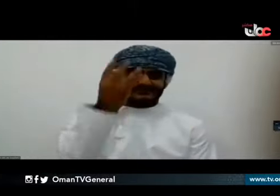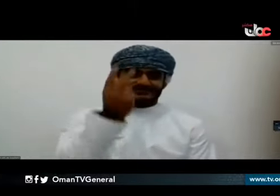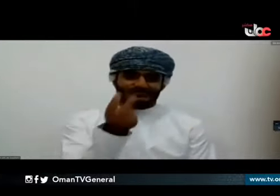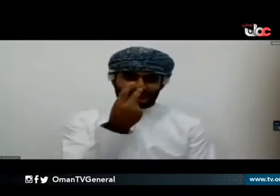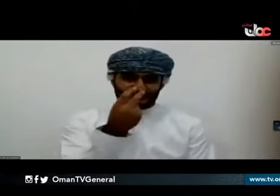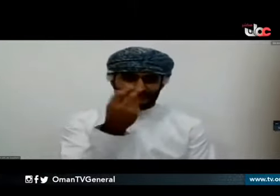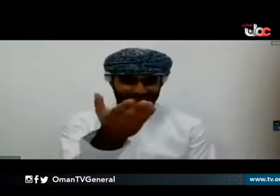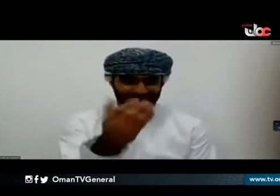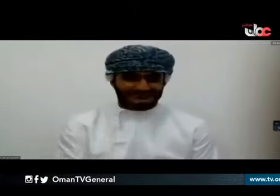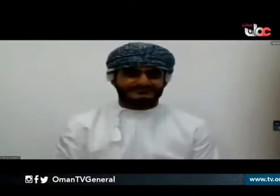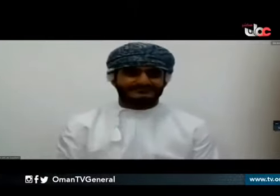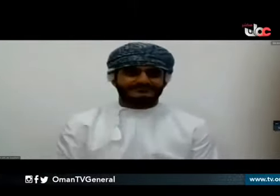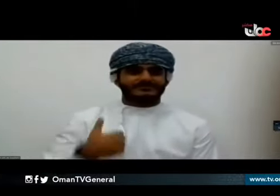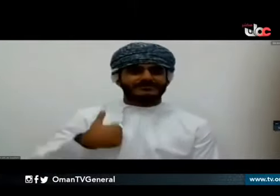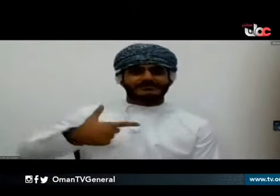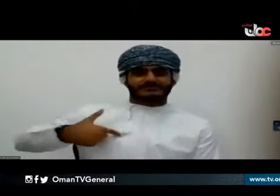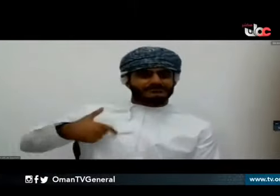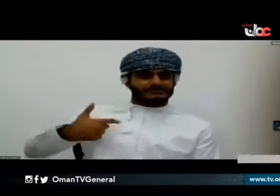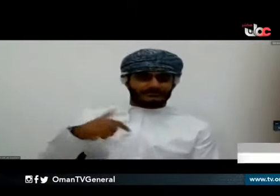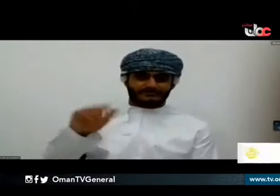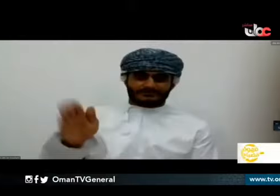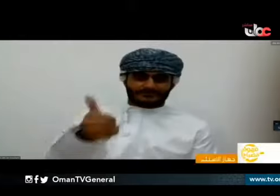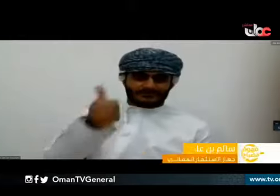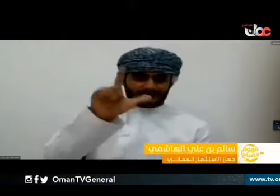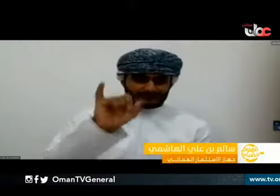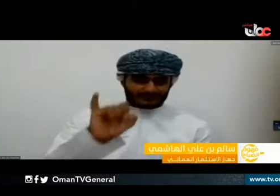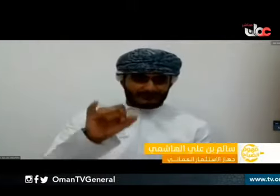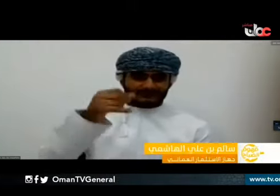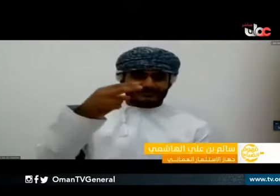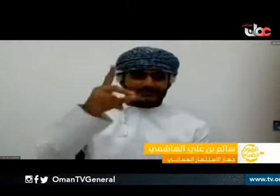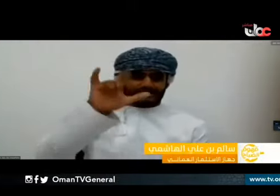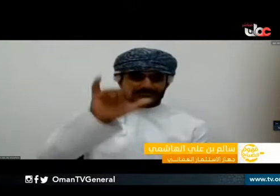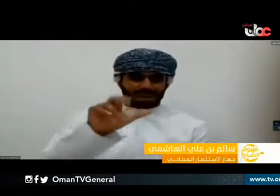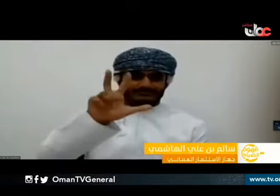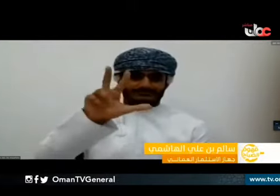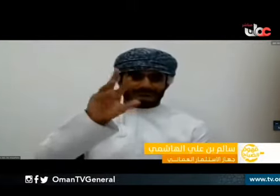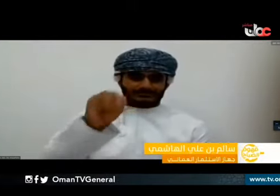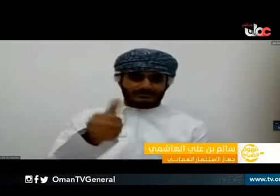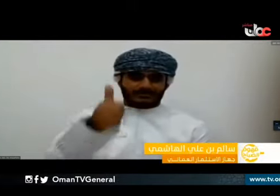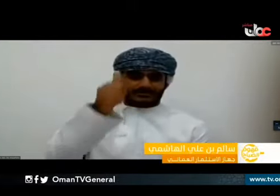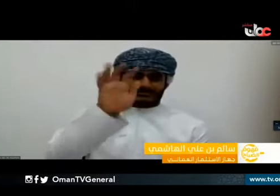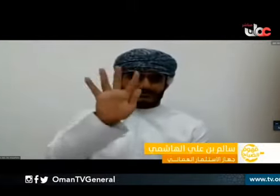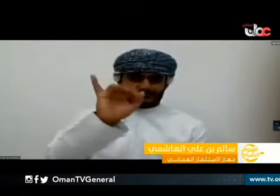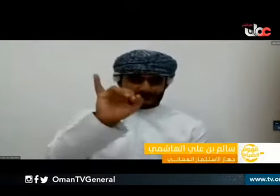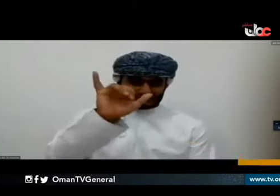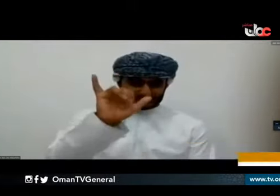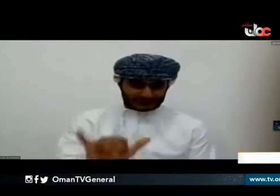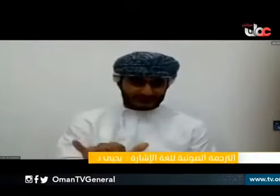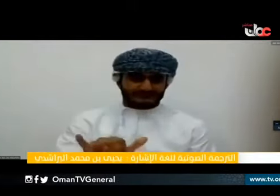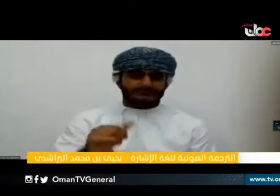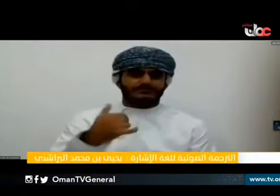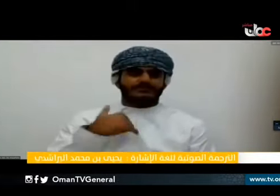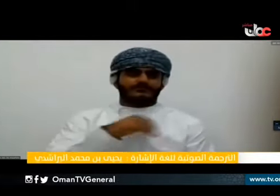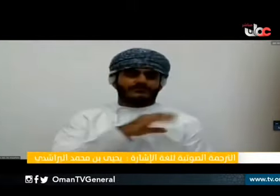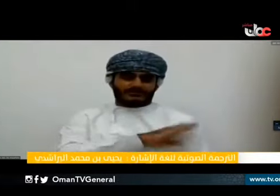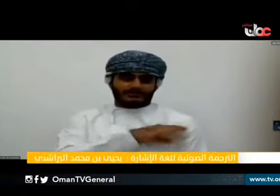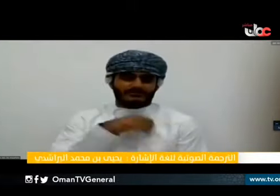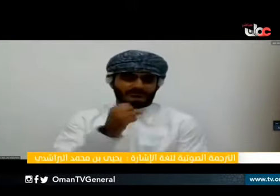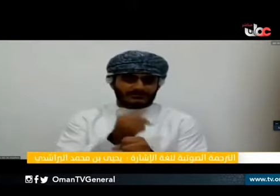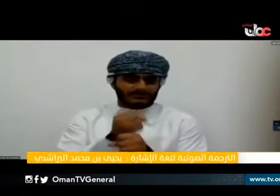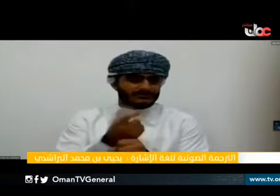السلام عليكم أخي سلطان، صباح النور، أشكرك على استضافتي في هذا البرنامج في قهوة